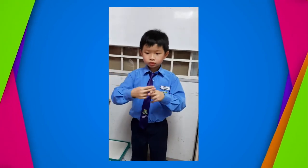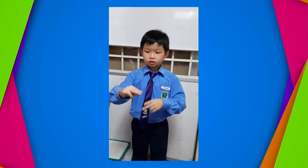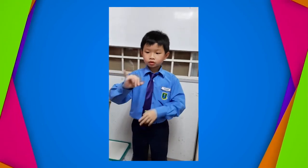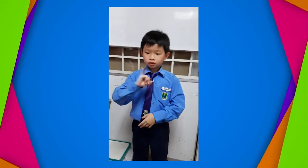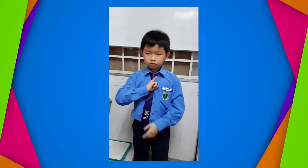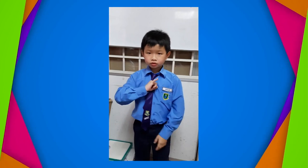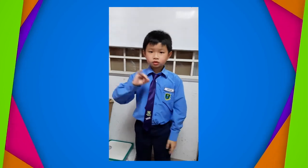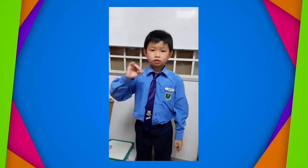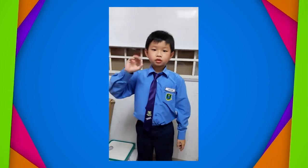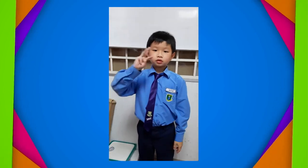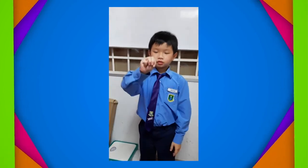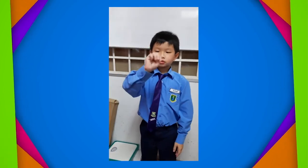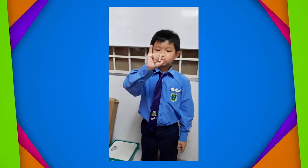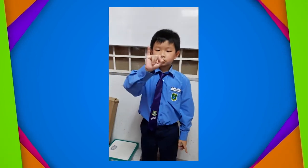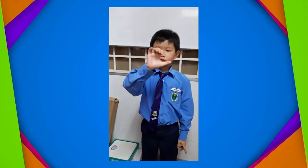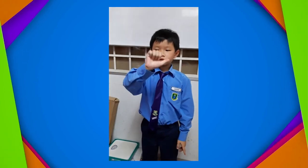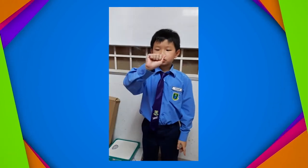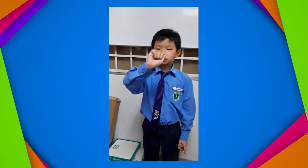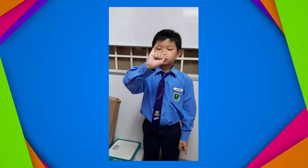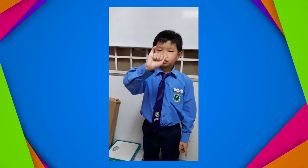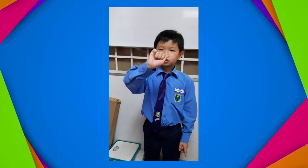sejahtera. Nama saya